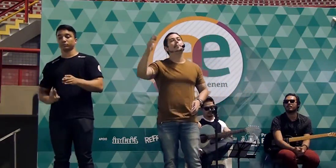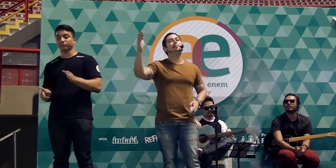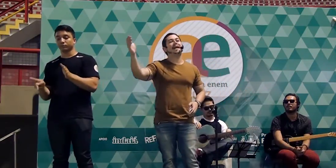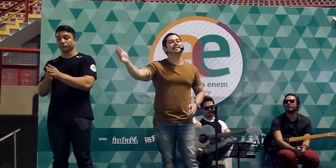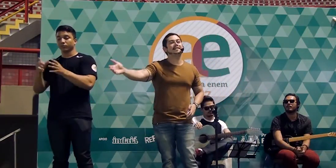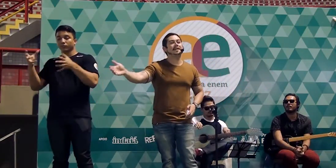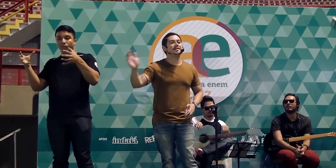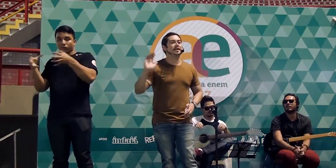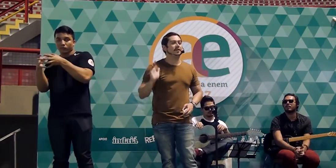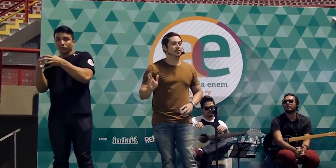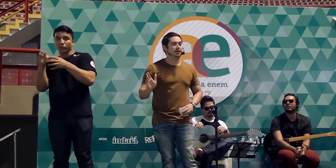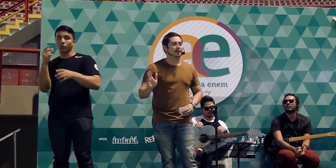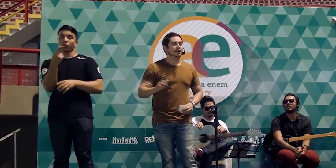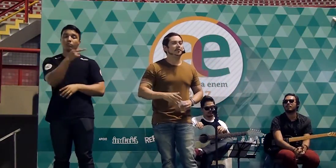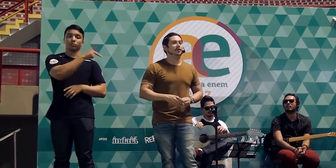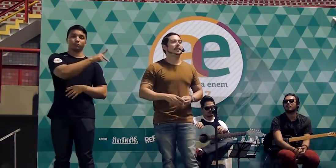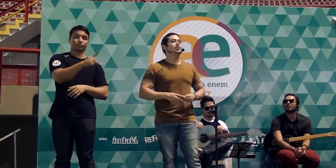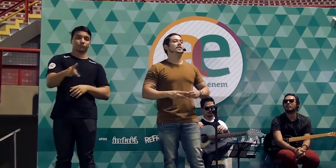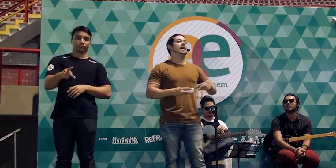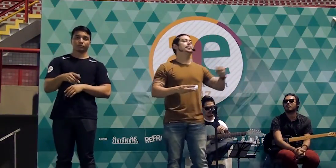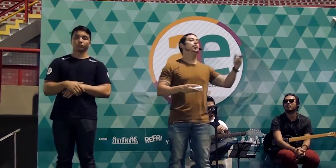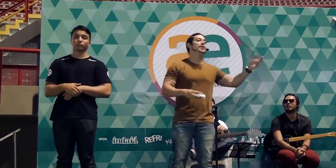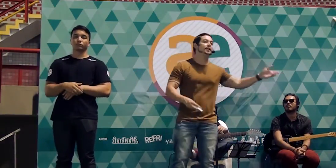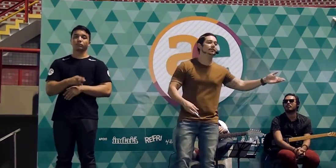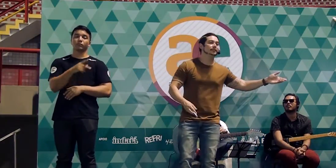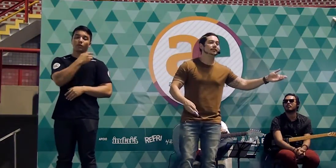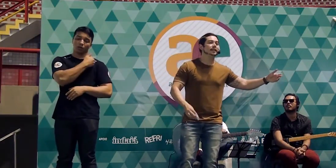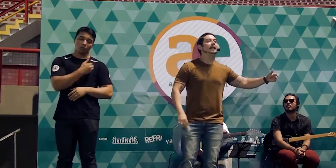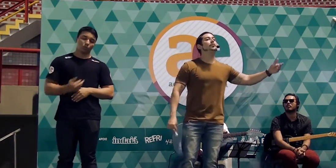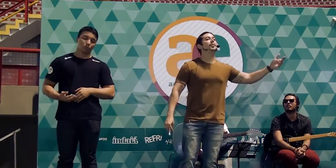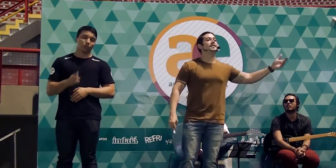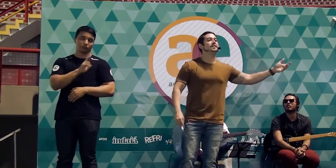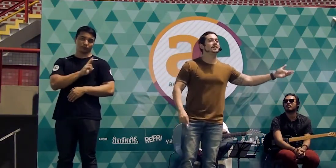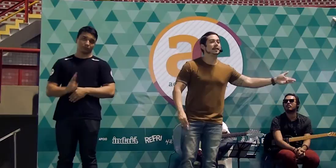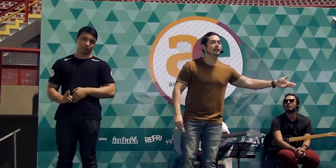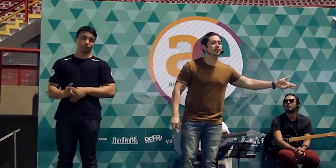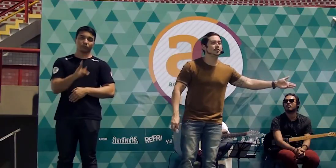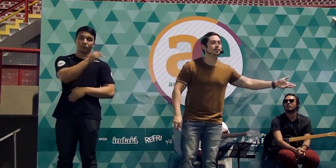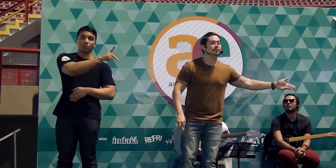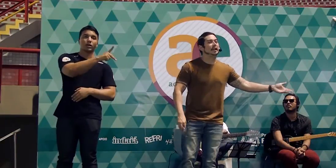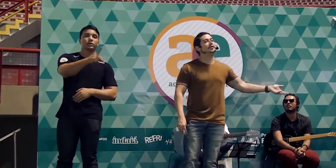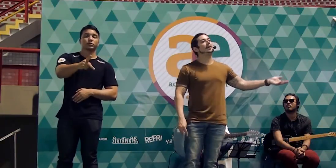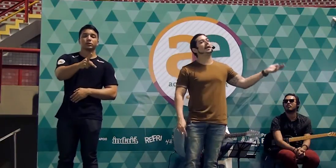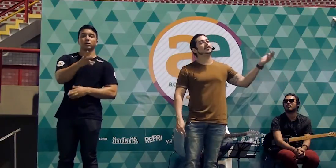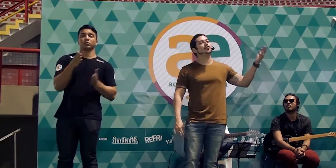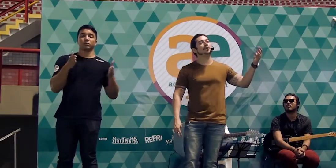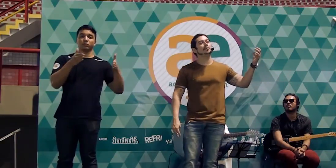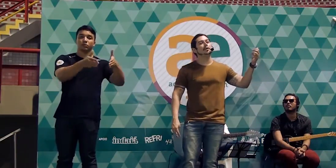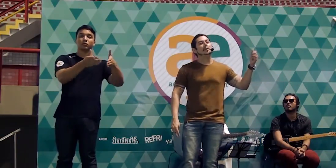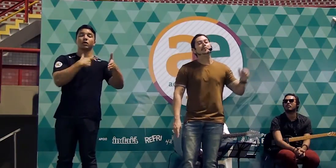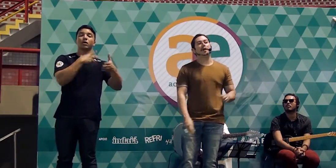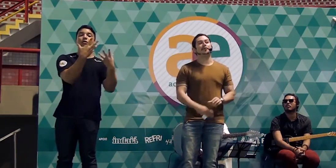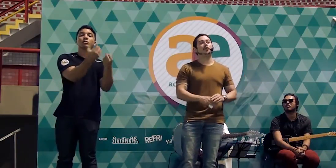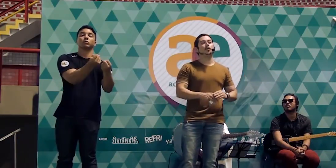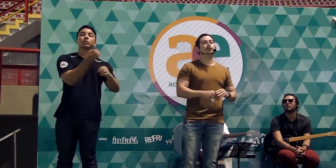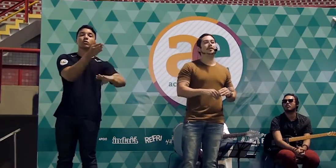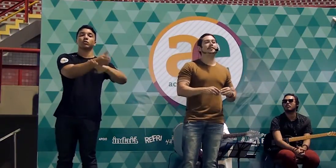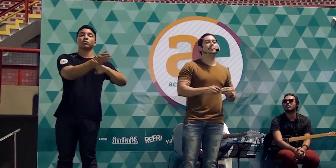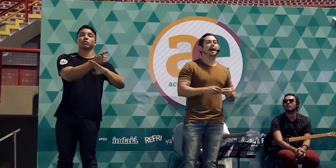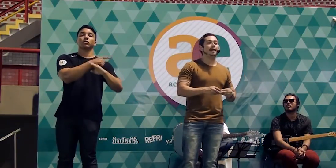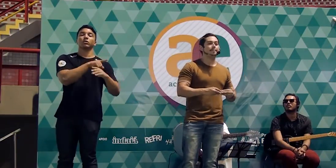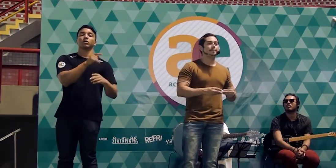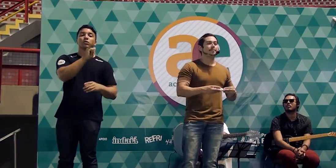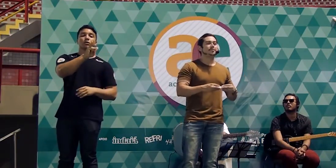república presidencialista. Votamos na república e no presidencialismo, tanto que quem assumiu foi a figura